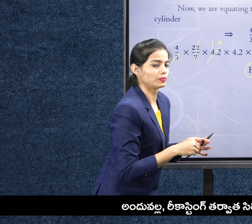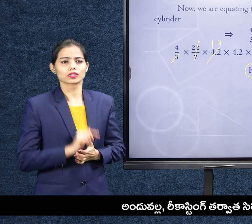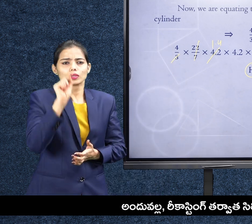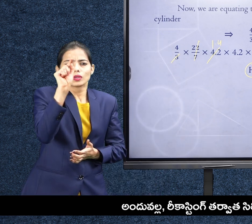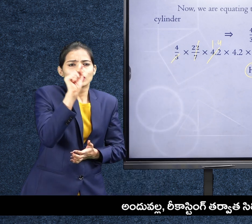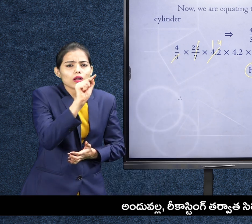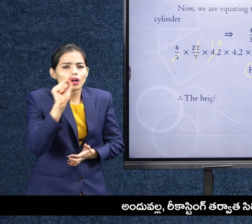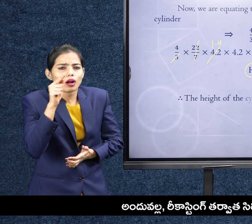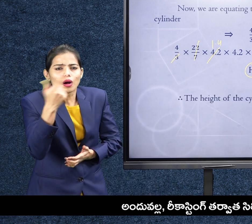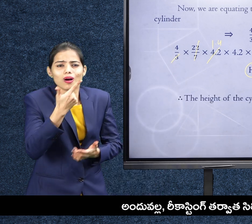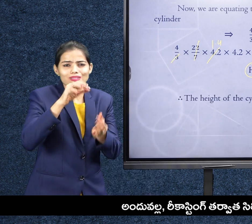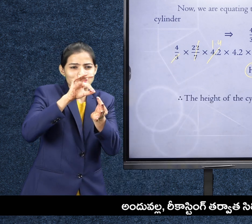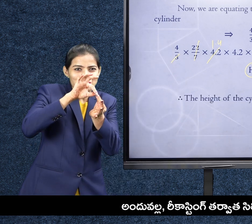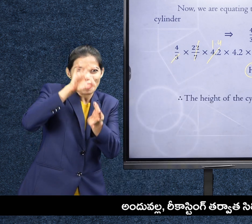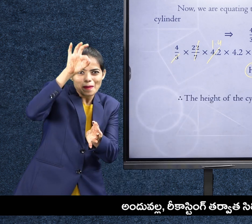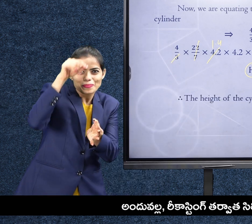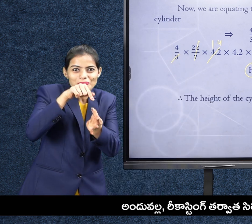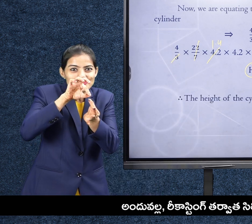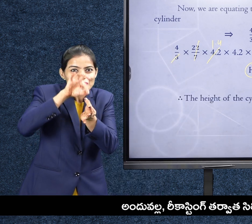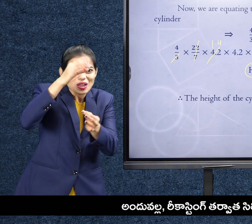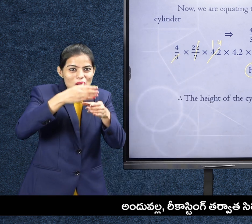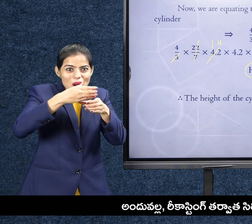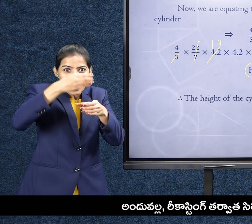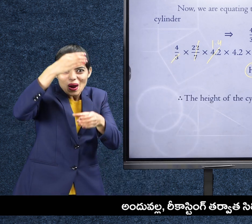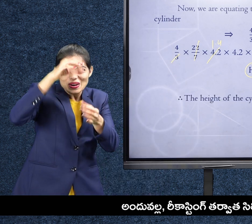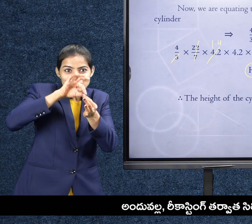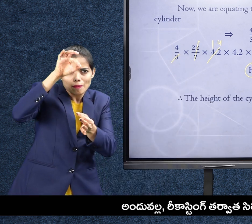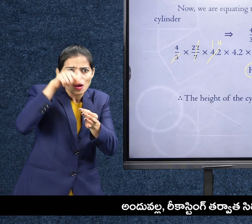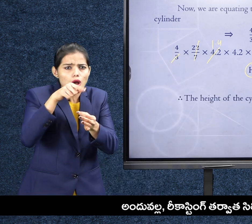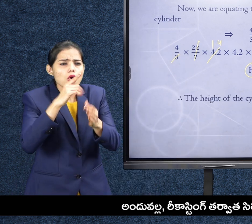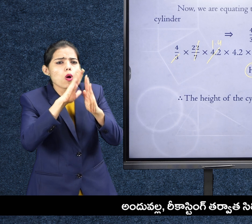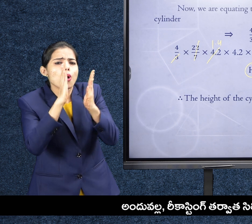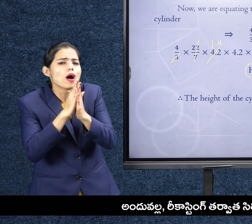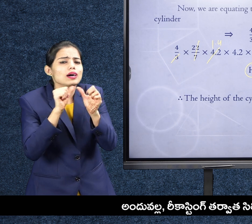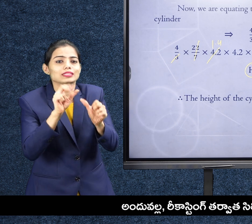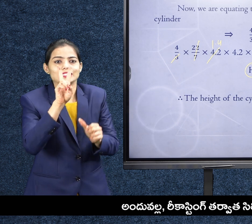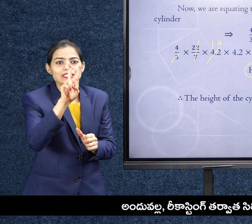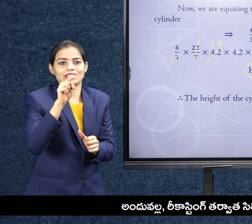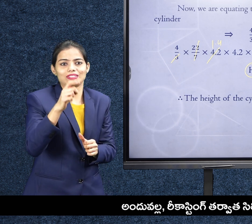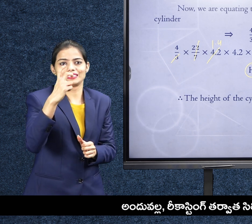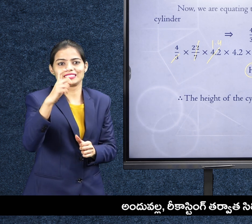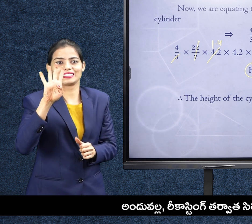అందువల్ల రీకాస్టింగ్ తరువాత సిలిండర్ యొక్క ఎత్తు 2.74 సెంటీమీటర్స్.